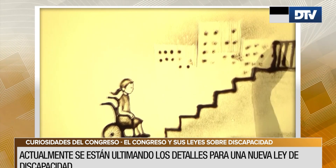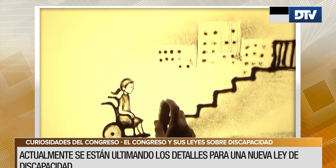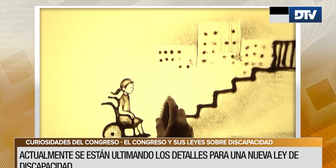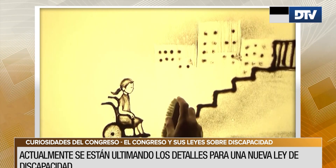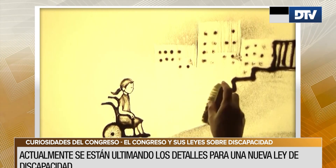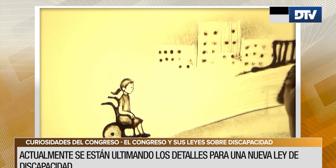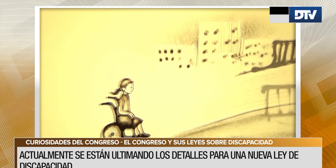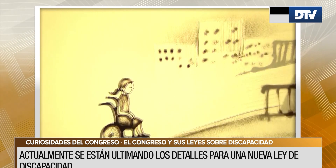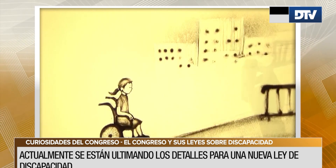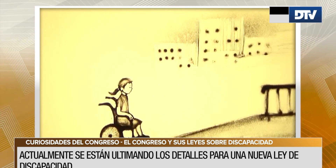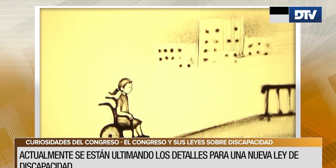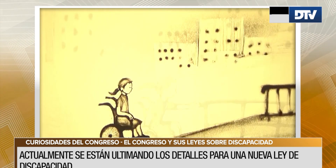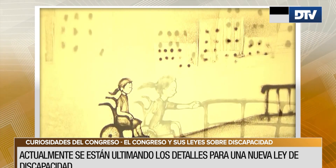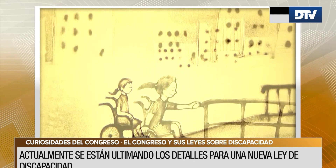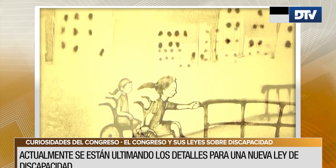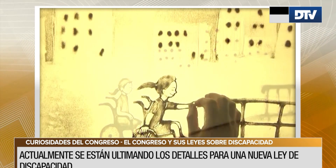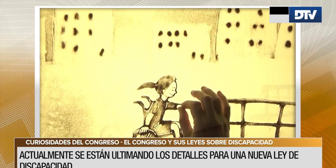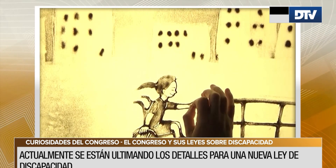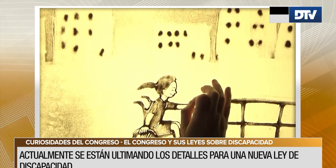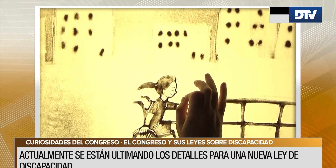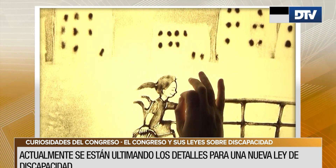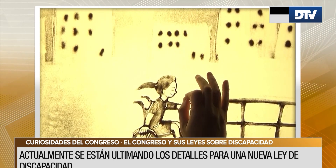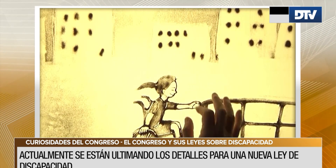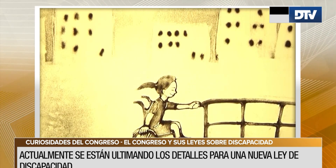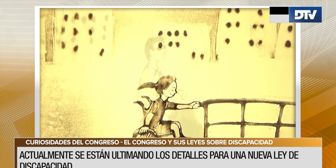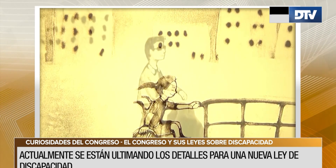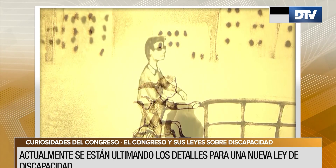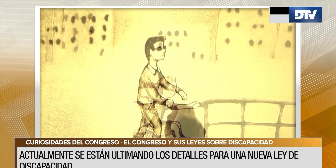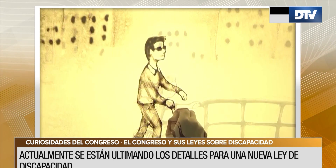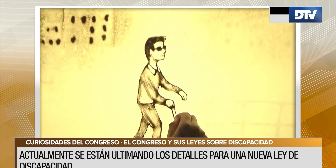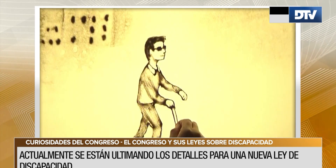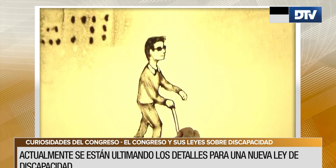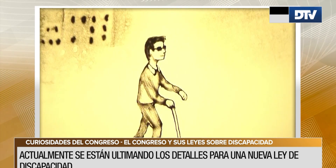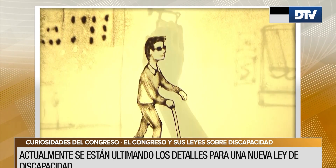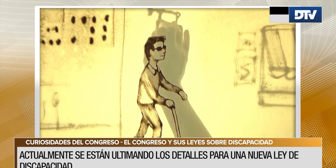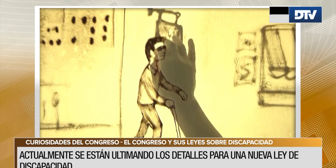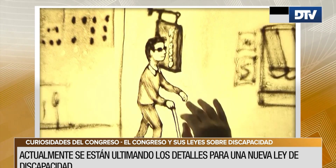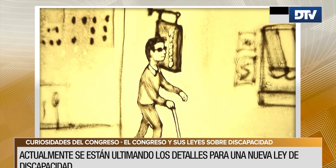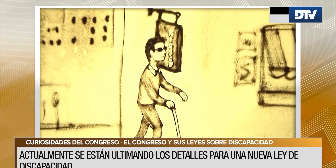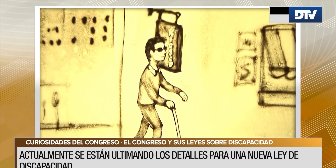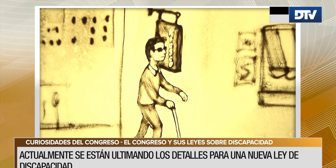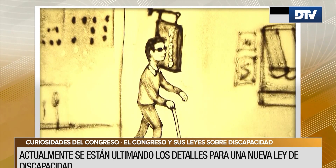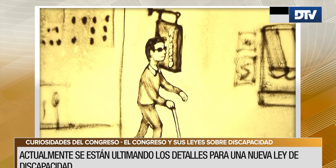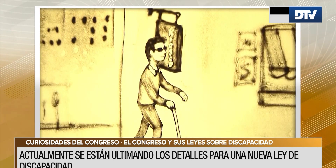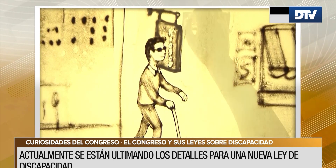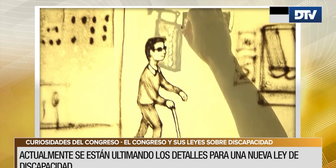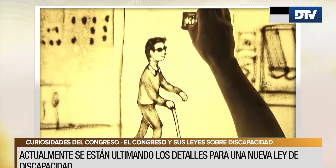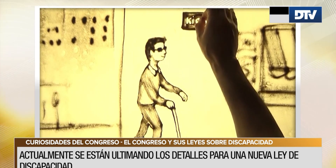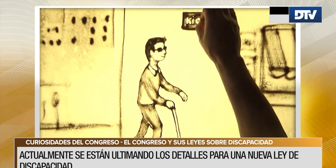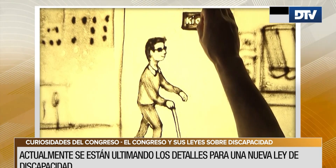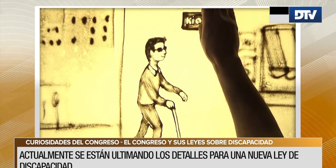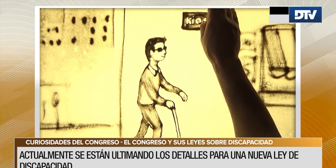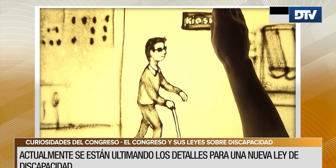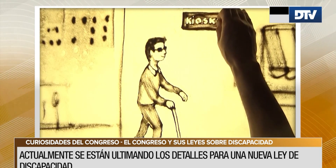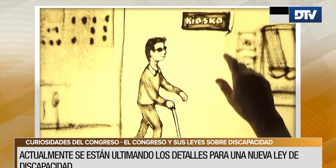asistencialista, médica, paternalista, donde la condición la define y la persona es tratada solo como sujeto de